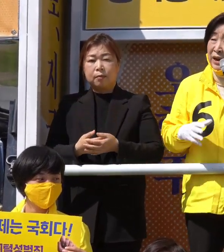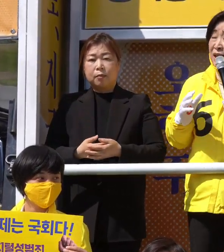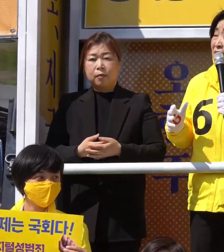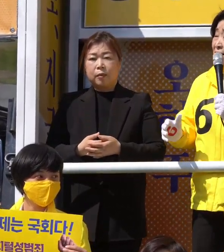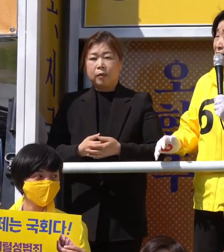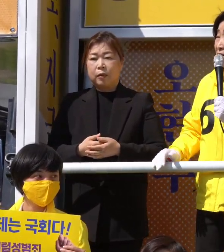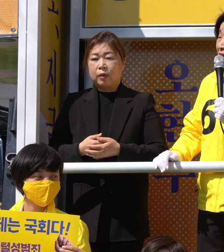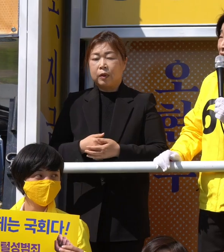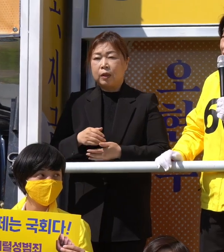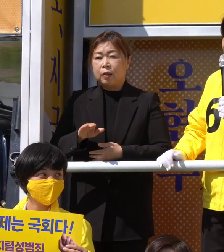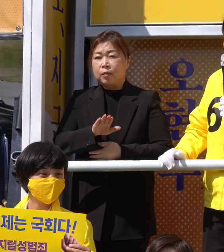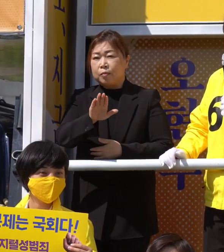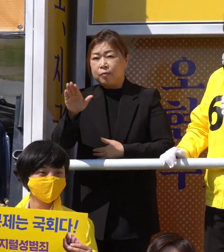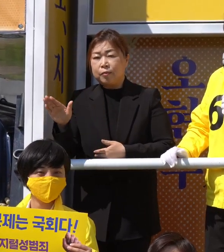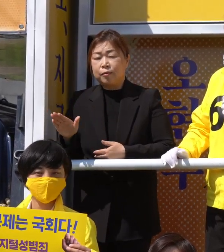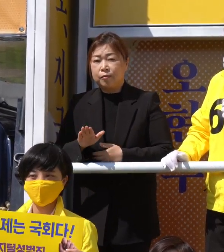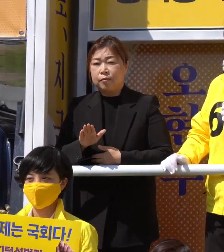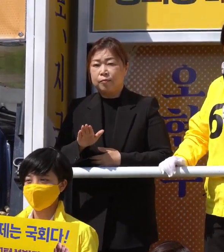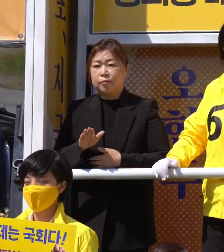미래를